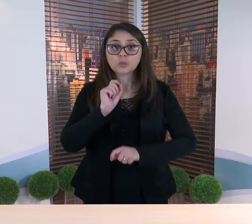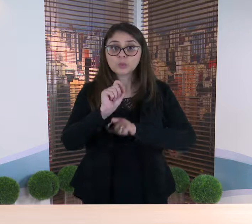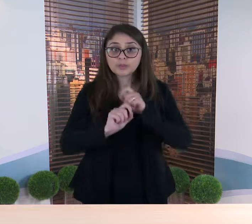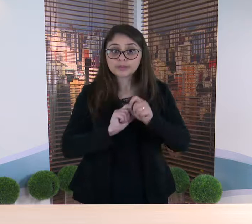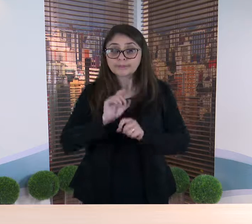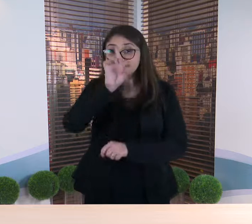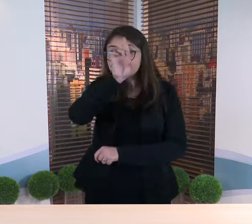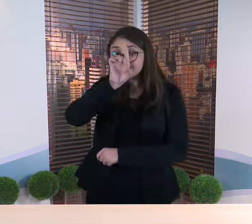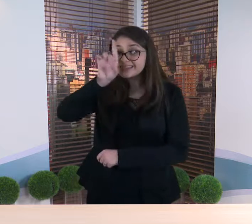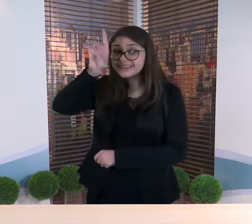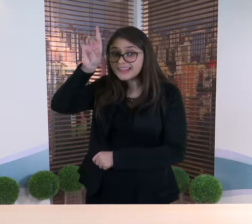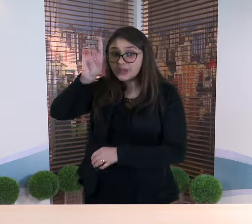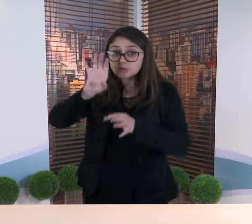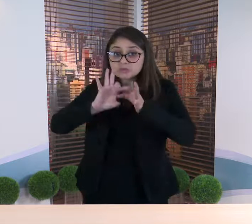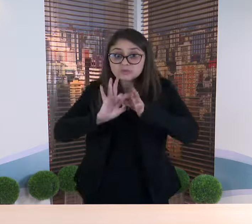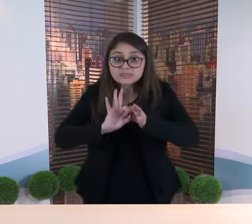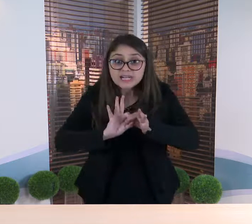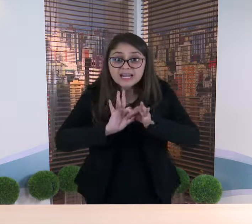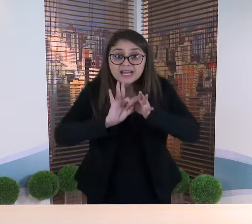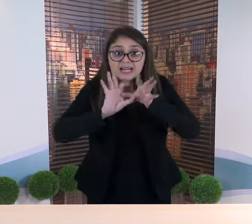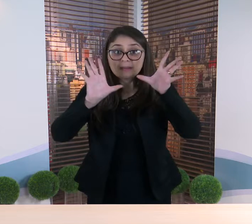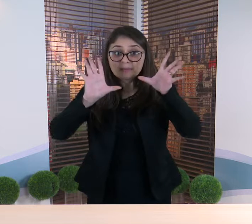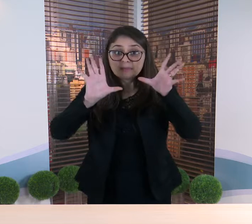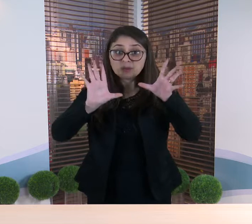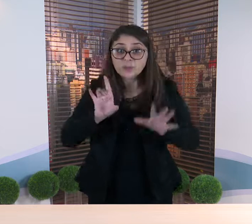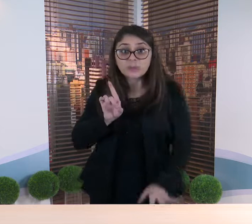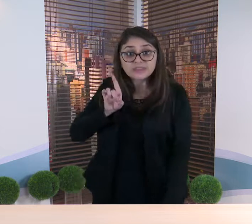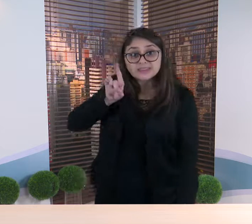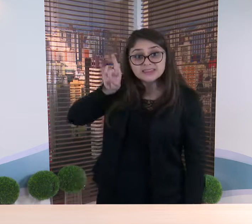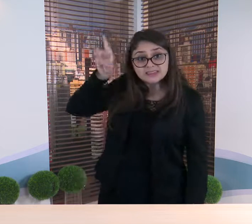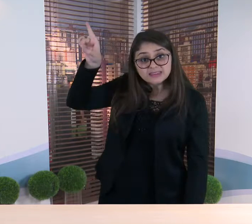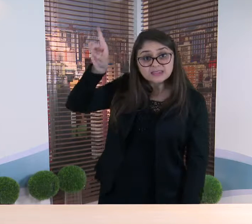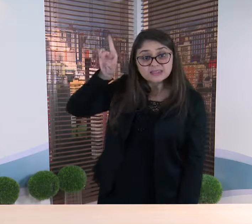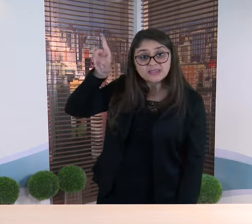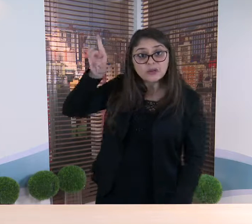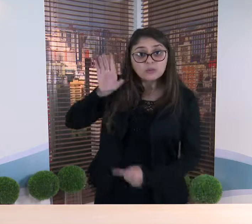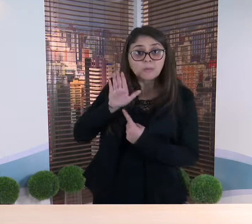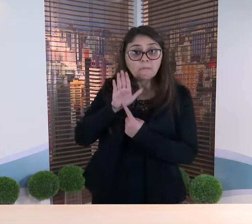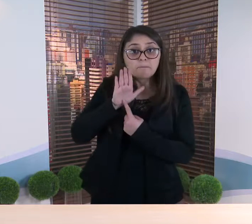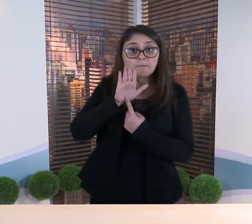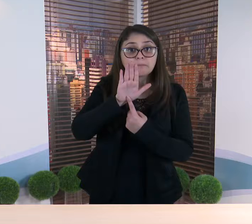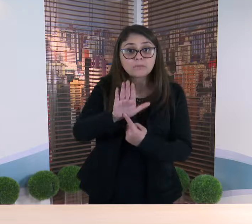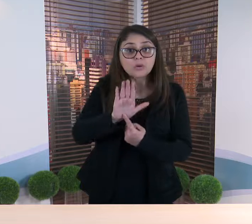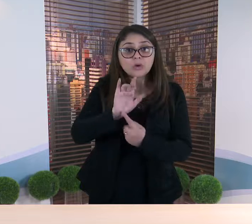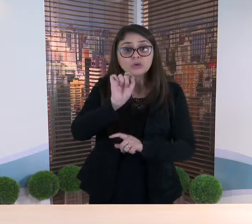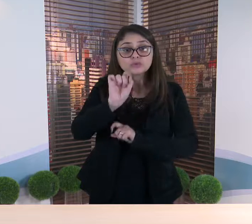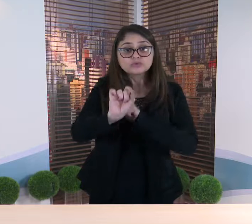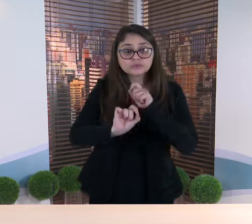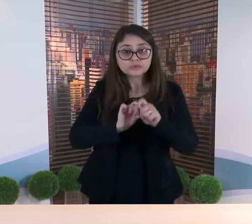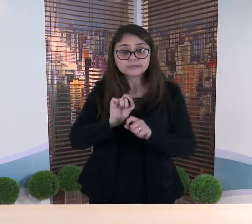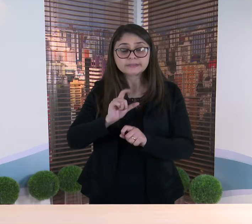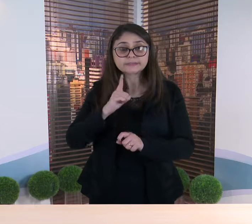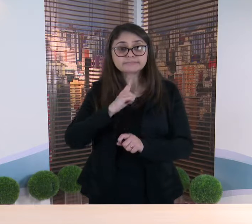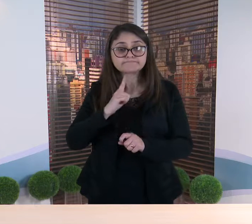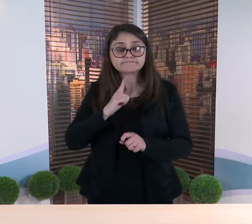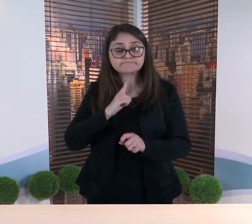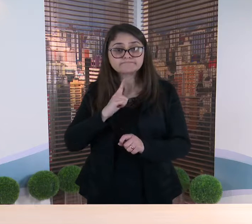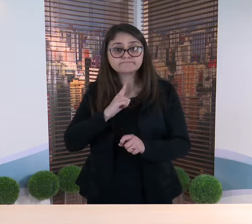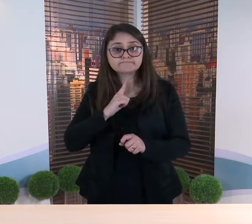de permitir que aconteçam, Ele, Deus, demonstra que estão dentro dos limites da sua